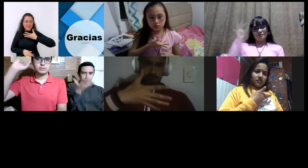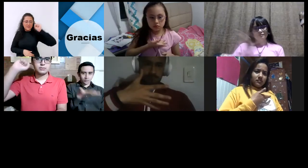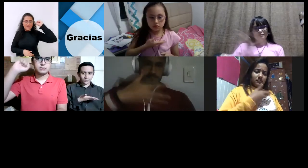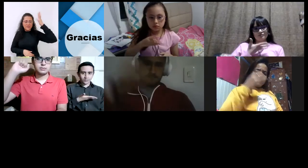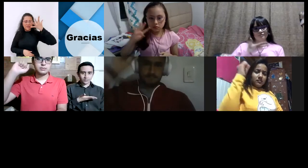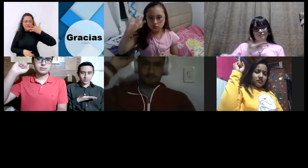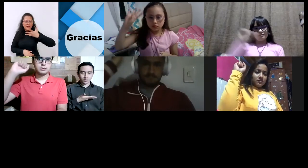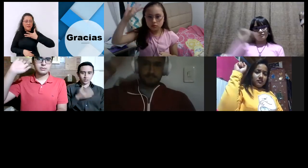Dios.